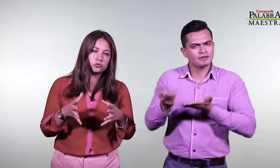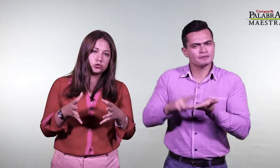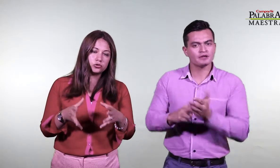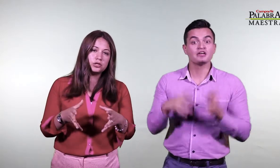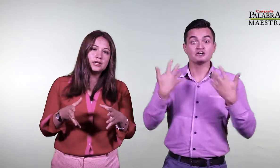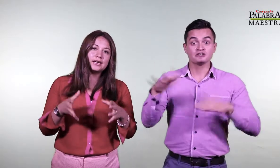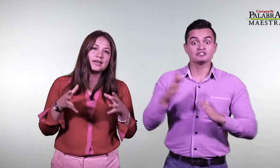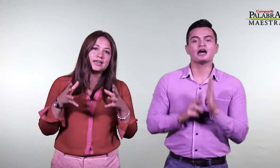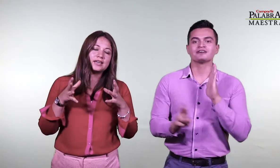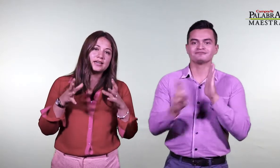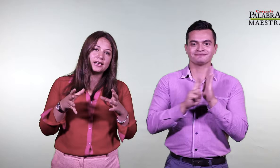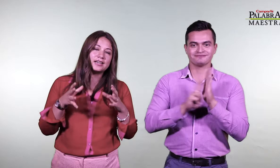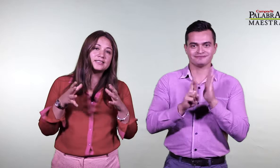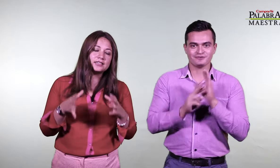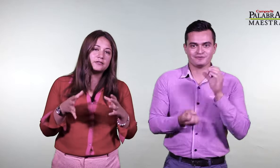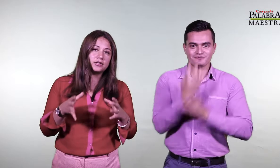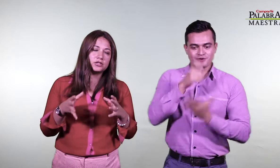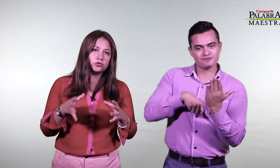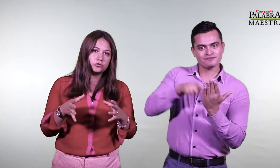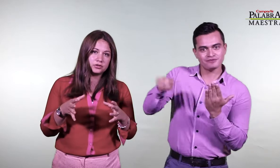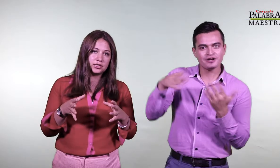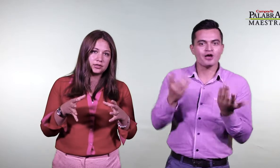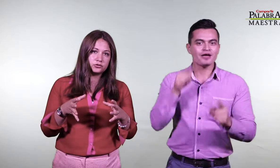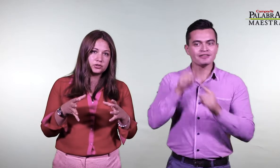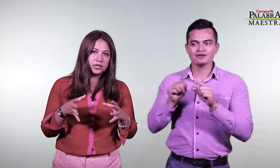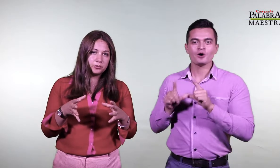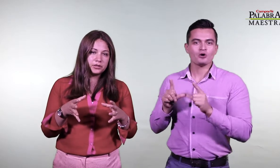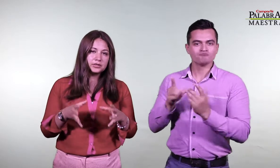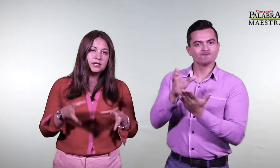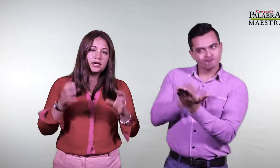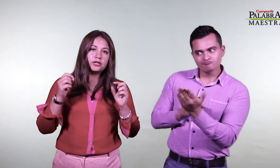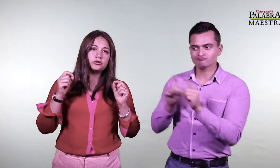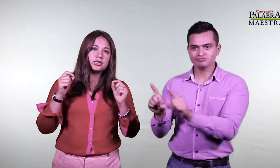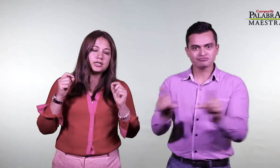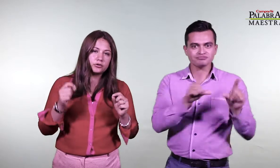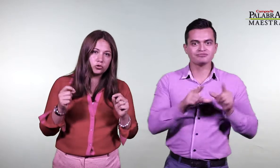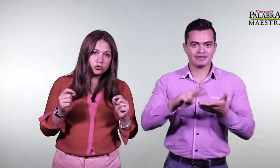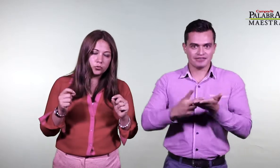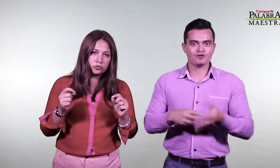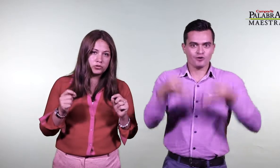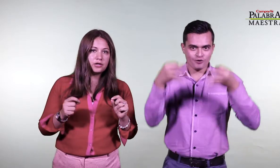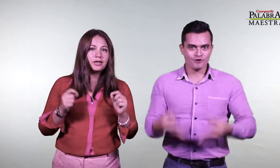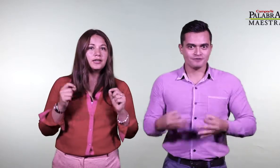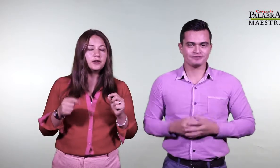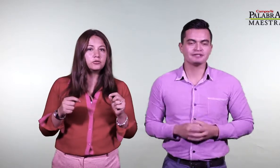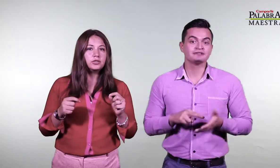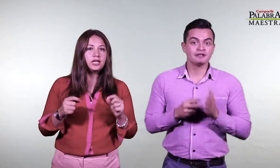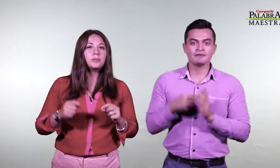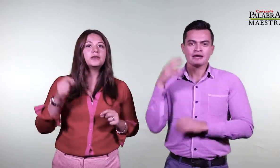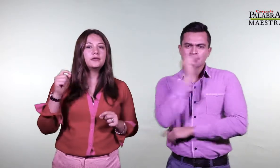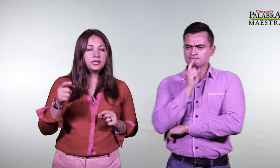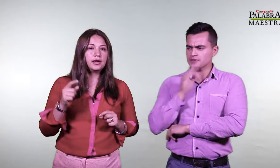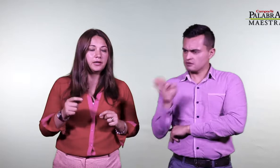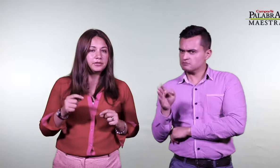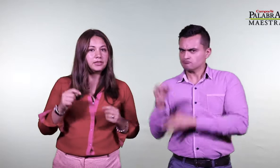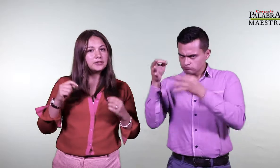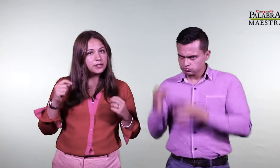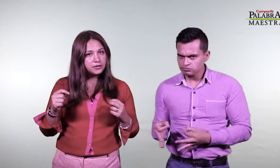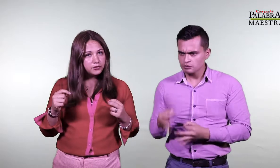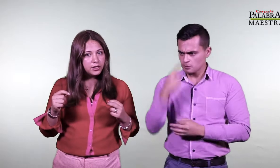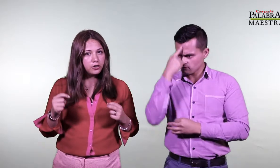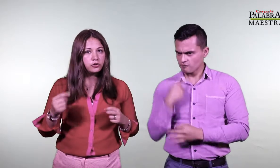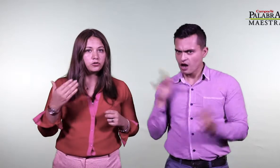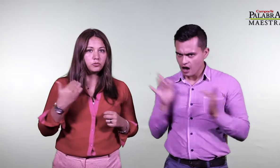la resolución que genera la certificación oficial de los intérpretes, en donde ya todos podemos saber quién es un intérprete